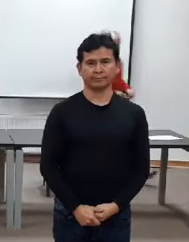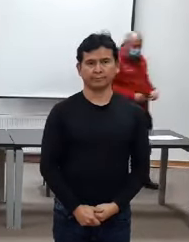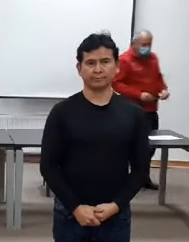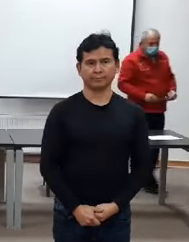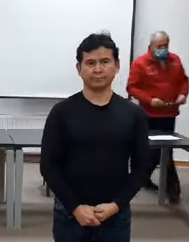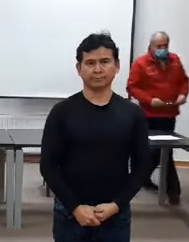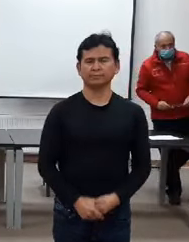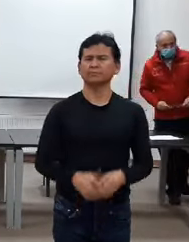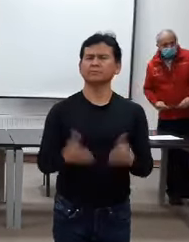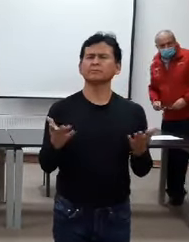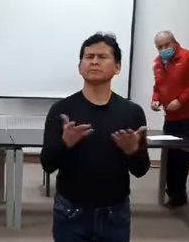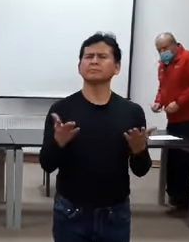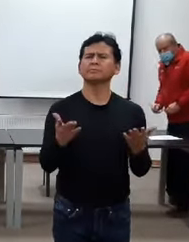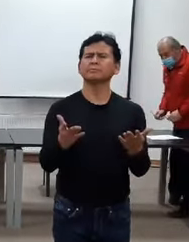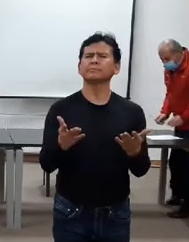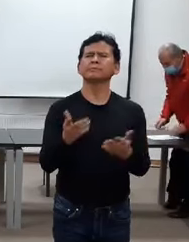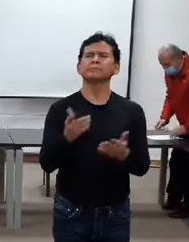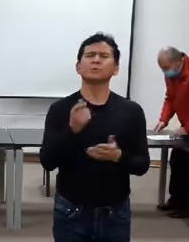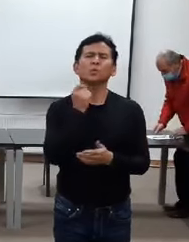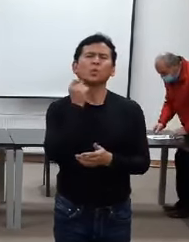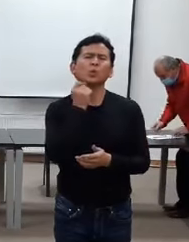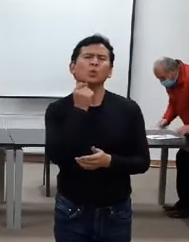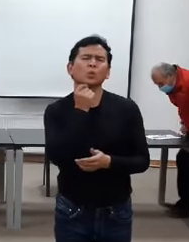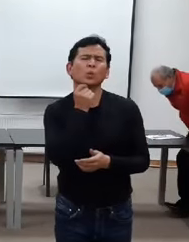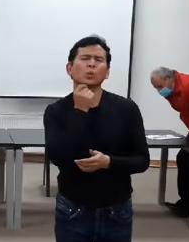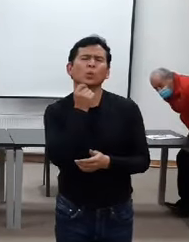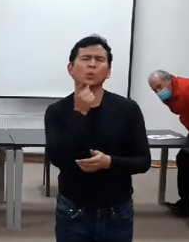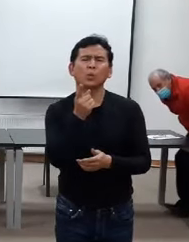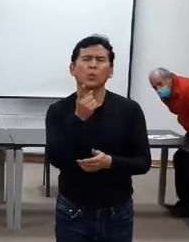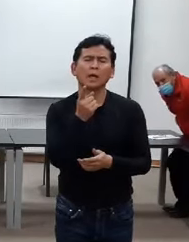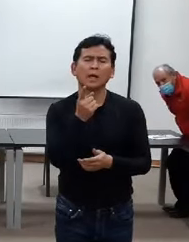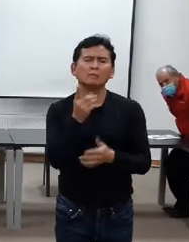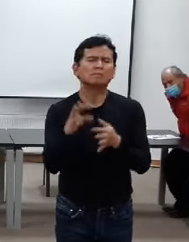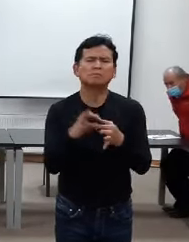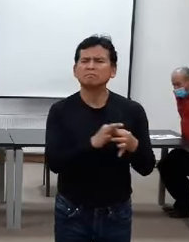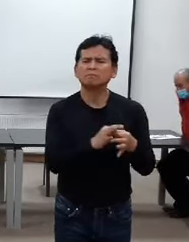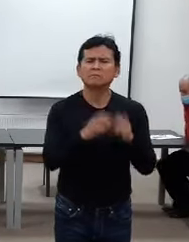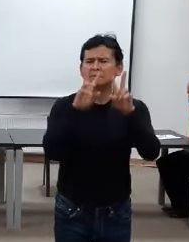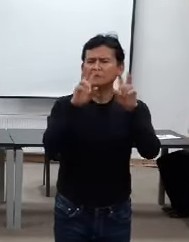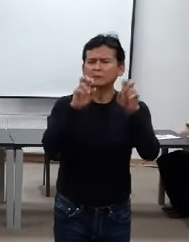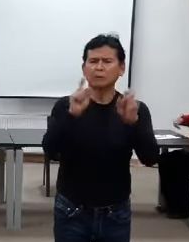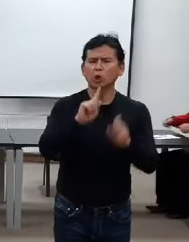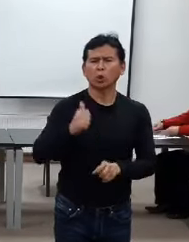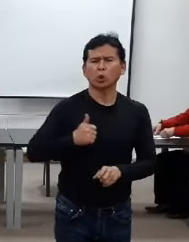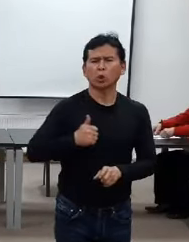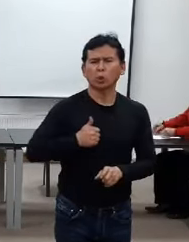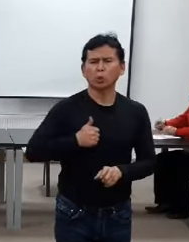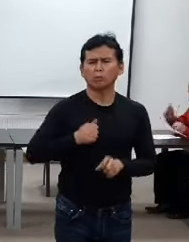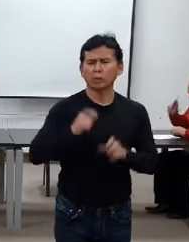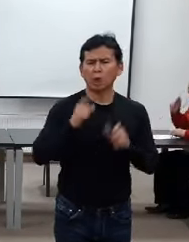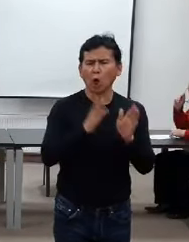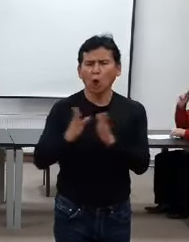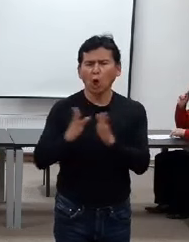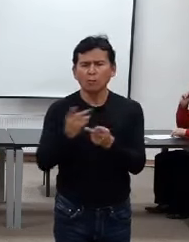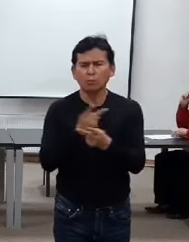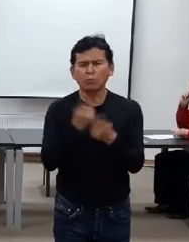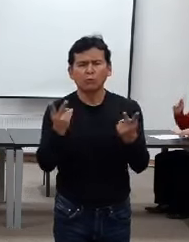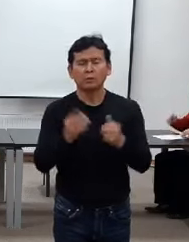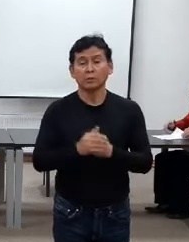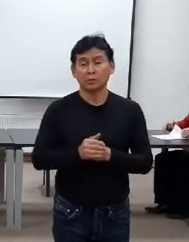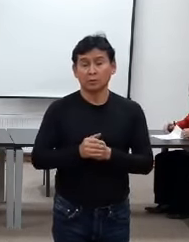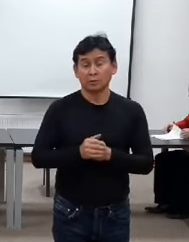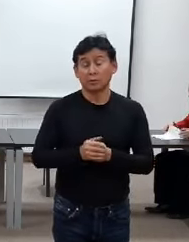¿A qué responde la persona que podría eventualmente no cumplir con el requerimiento del orden público, como usted señala?